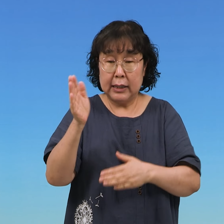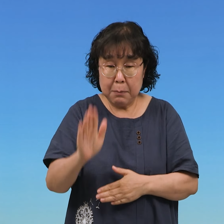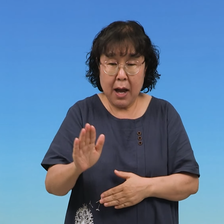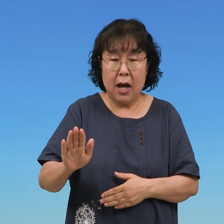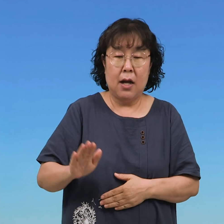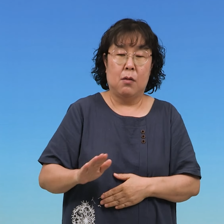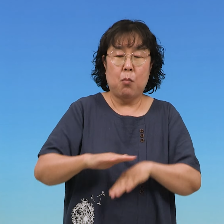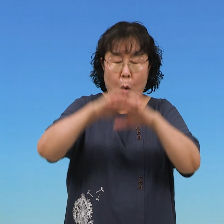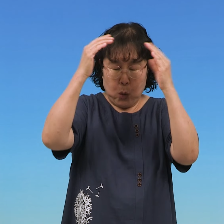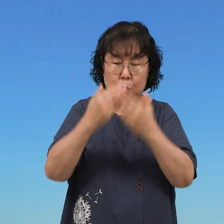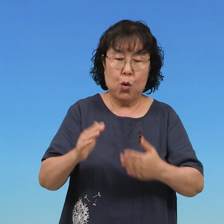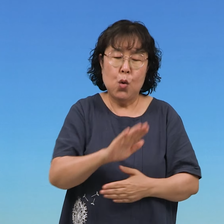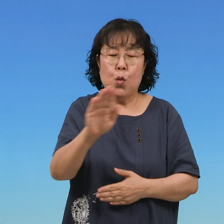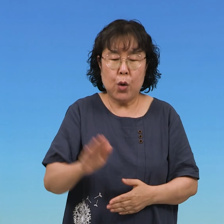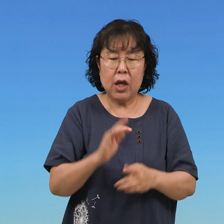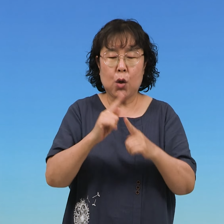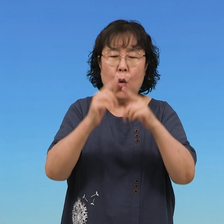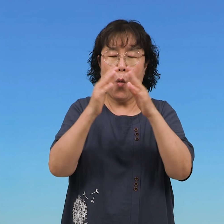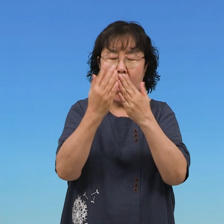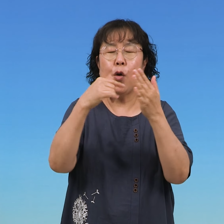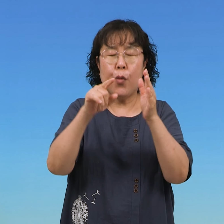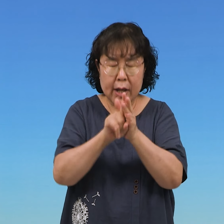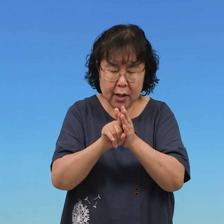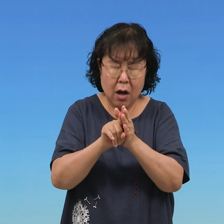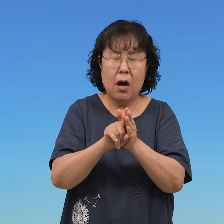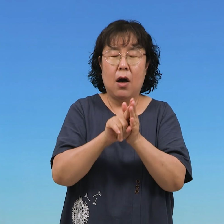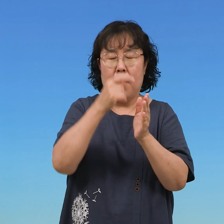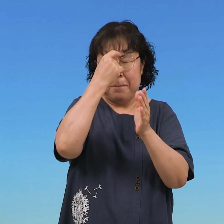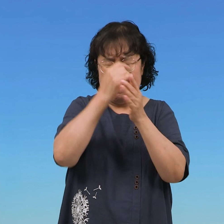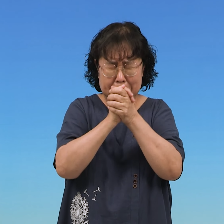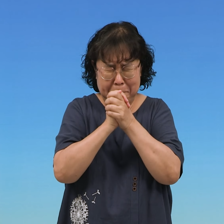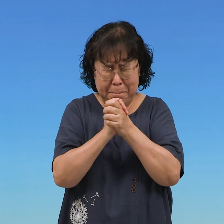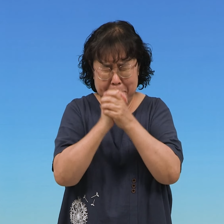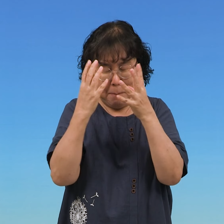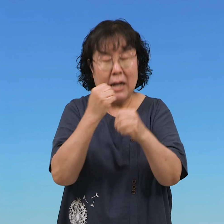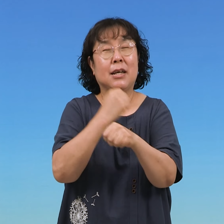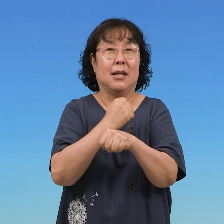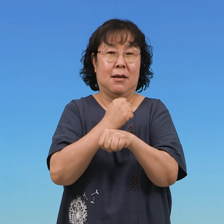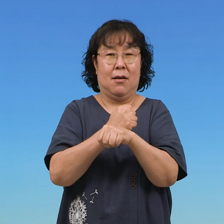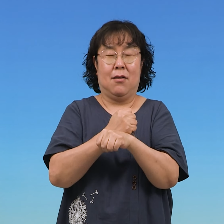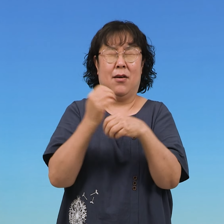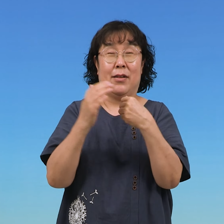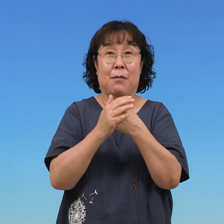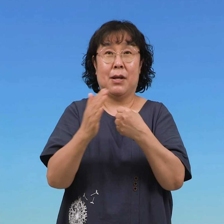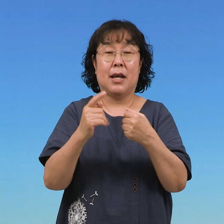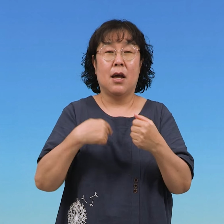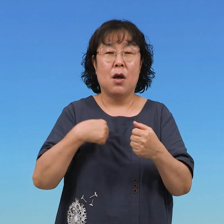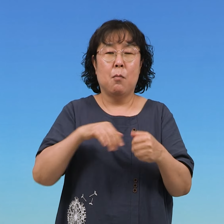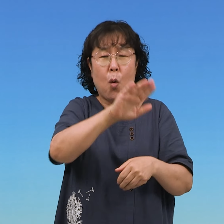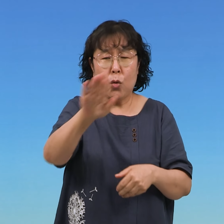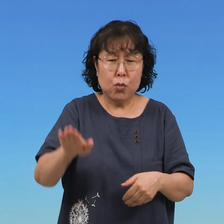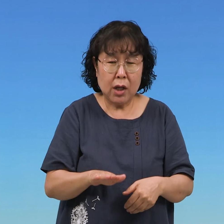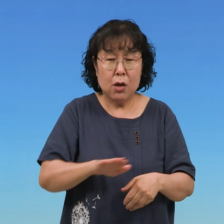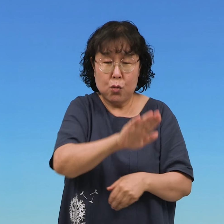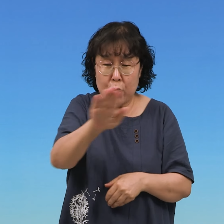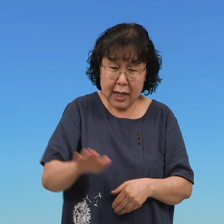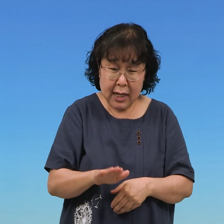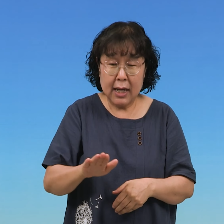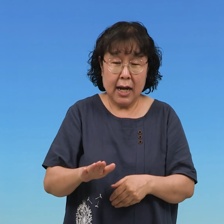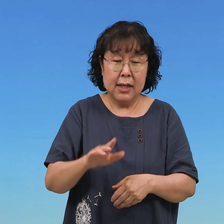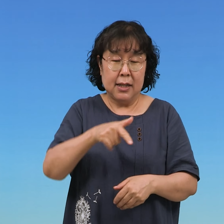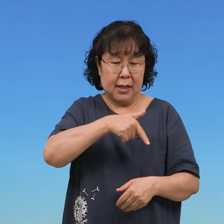그렇게 우리 교회를 위해서 전국이 기도를 많이 했습니다. 제가 그때 이제 농담으로 동기 목사님들 만나면, 이제